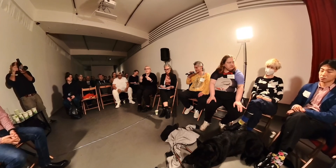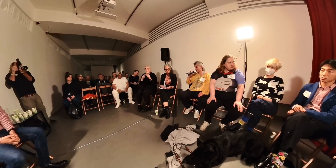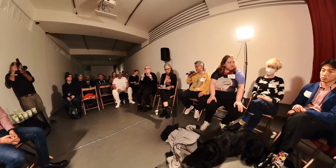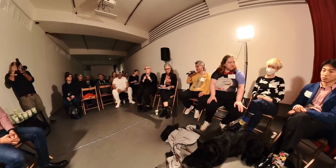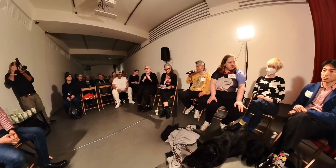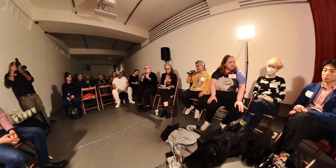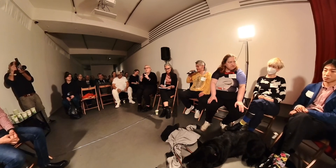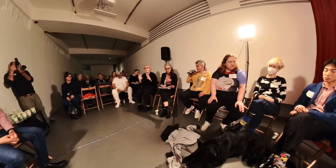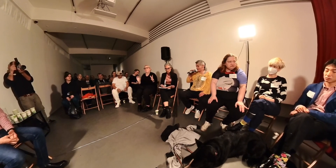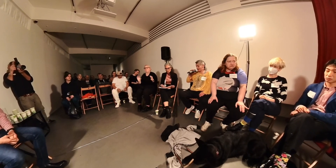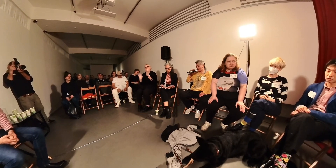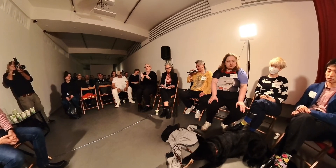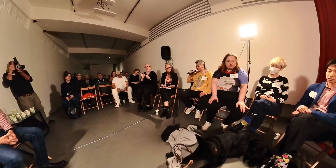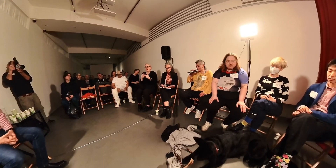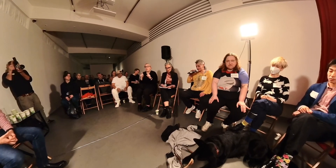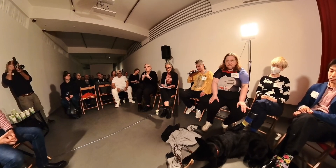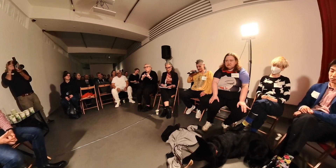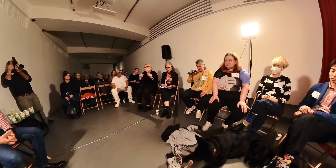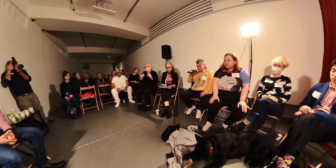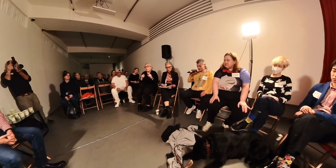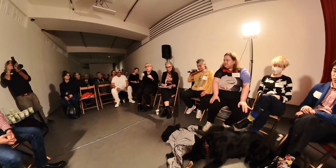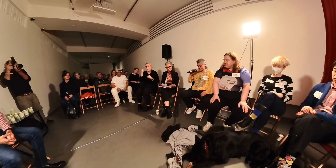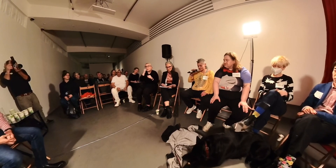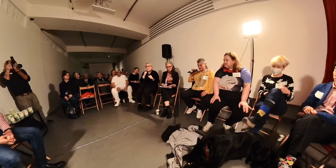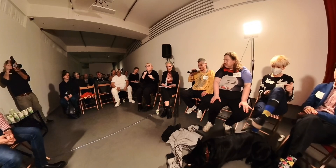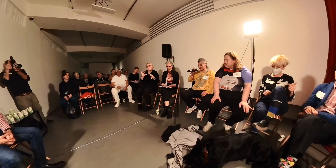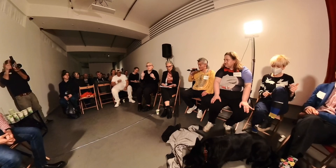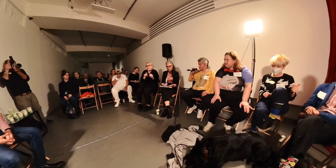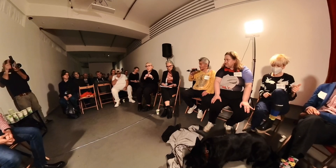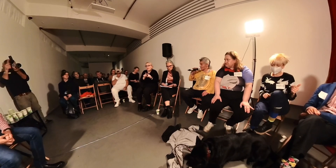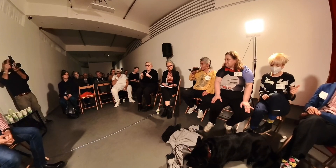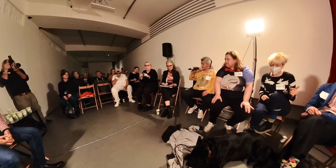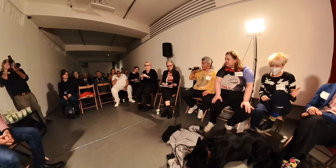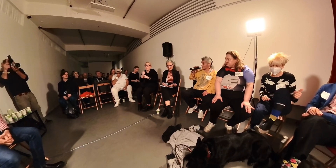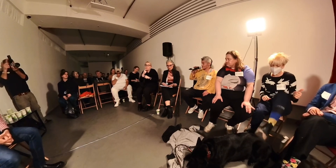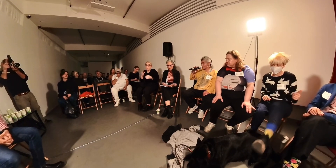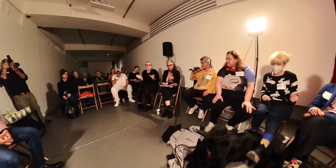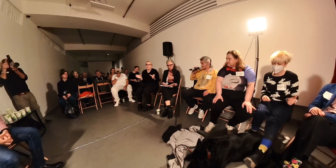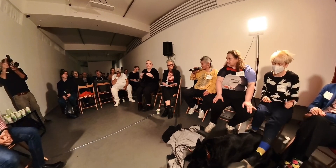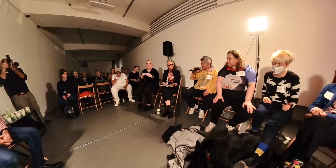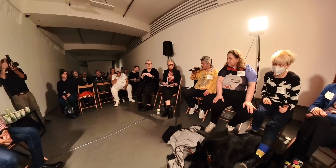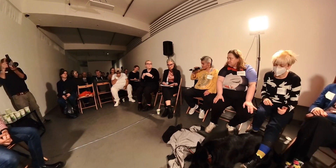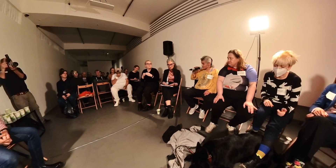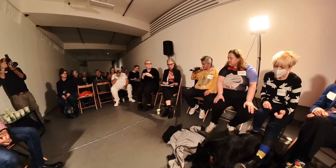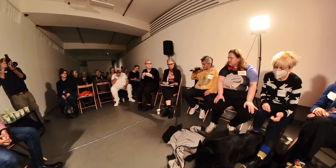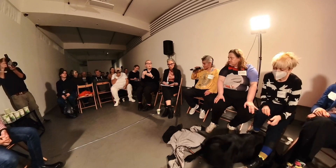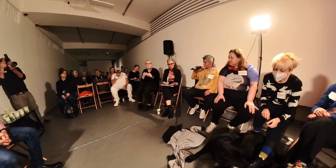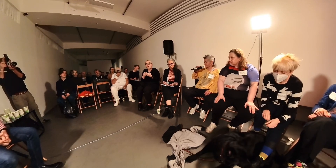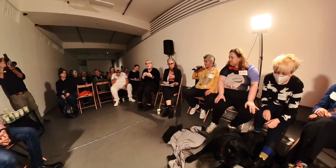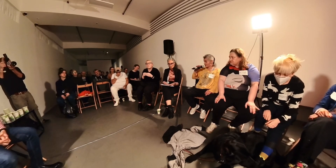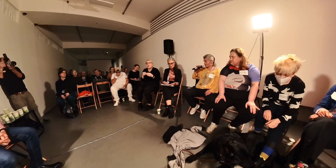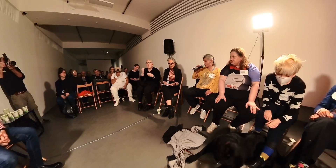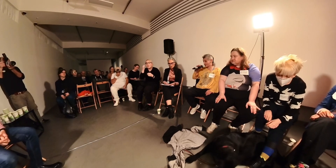samý lidi. Akorát prostě ty lidi na té ulici se s těma svýma neduhama nemají kde schovat, protože na té ulici